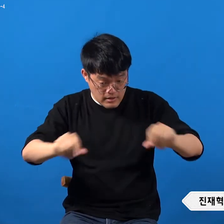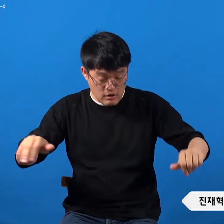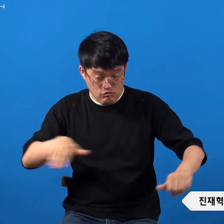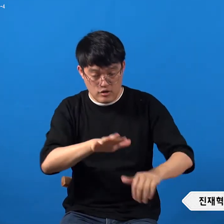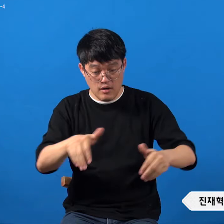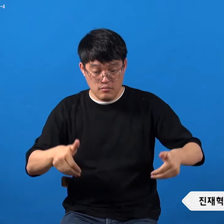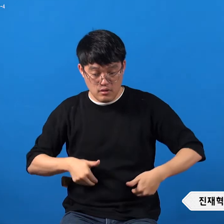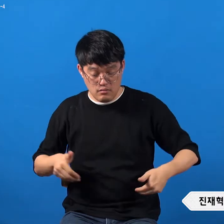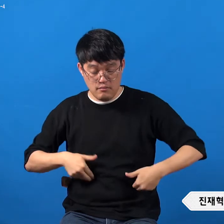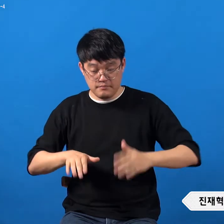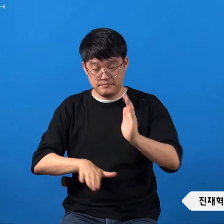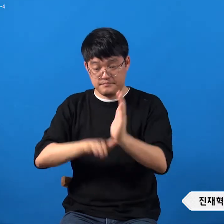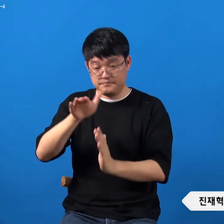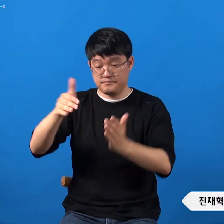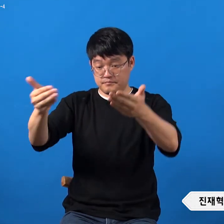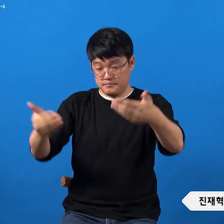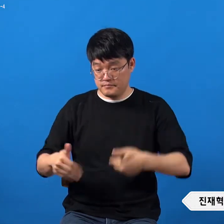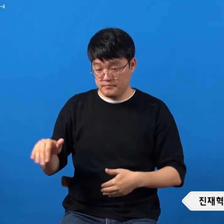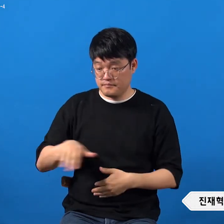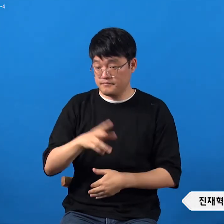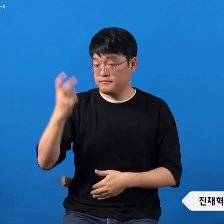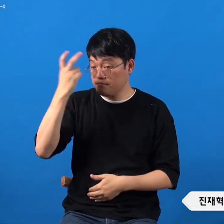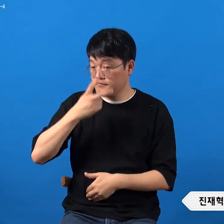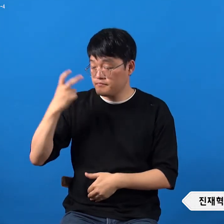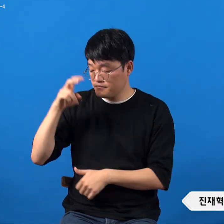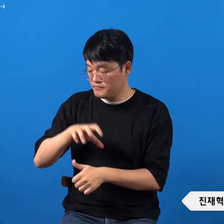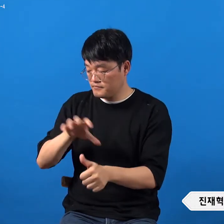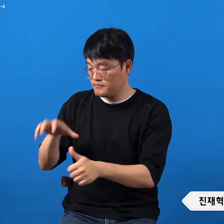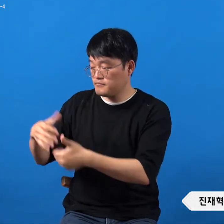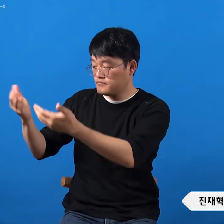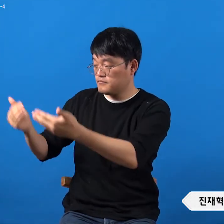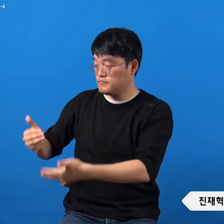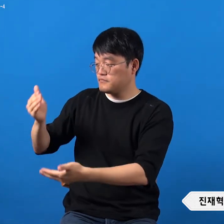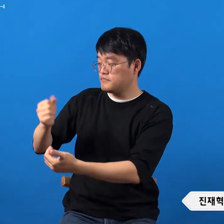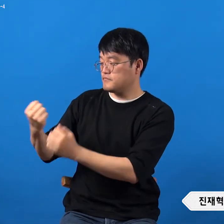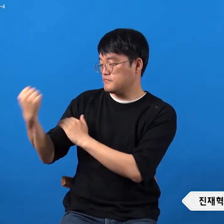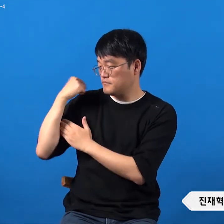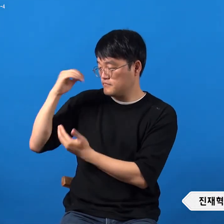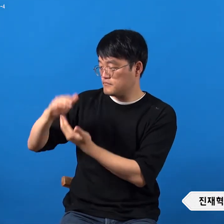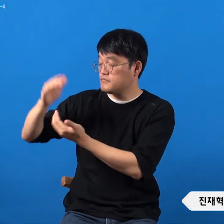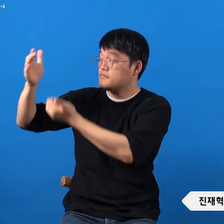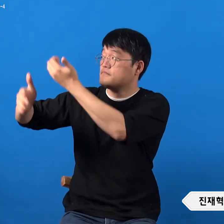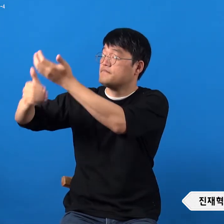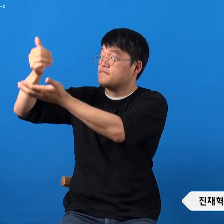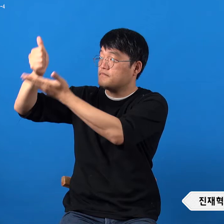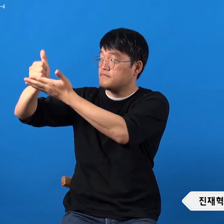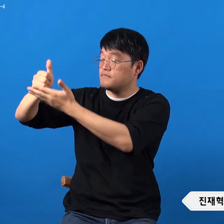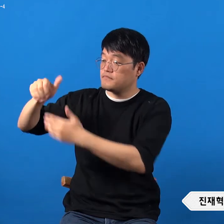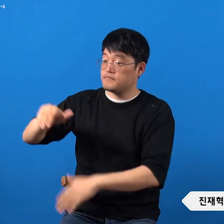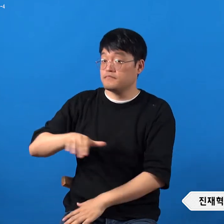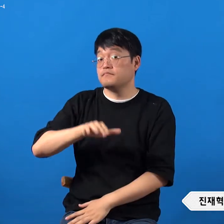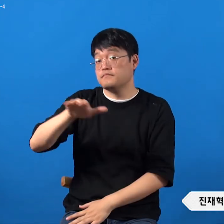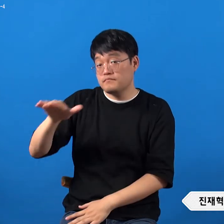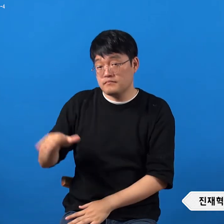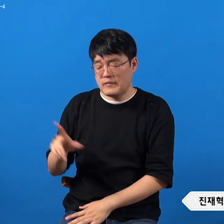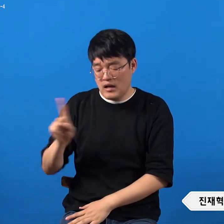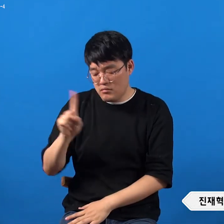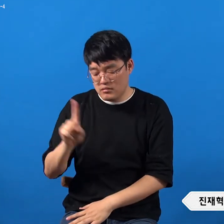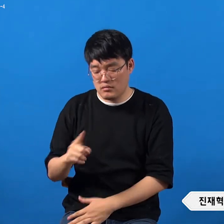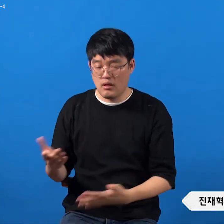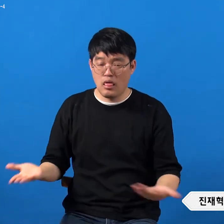우리의 필요를 채우시고 우리를 보호하시는 전능하신 하나님, 우리가 아무것도 할 수 없는 상황 가운데서도